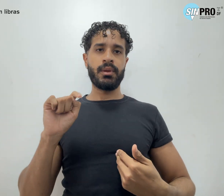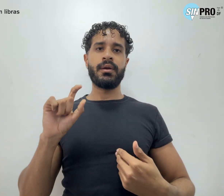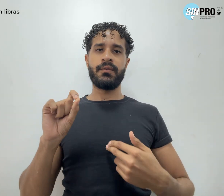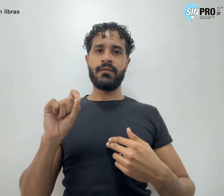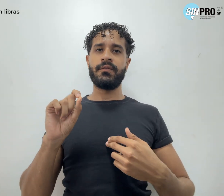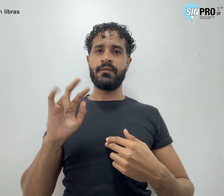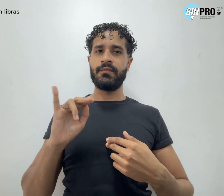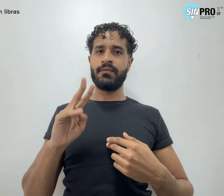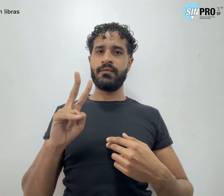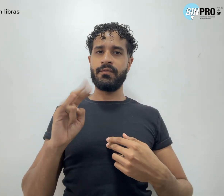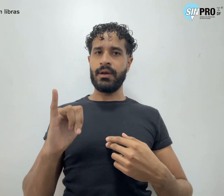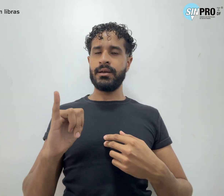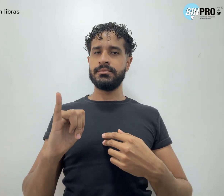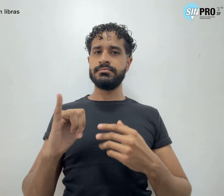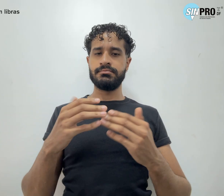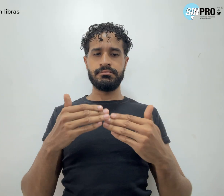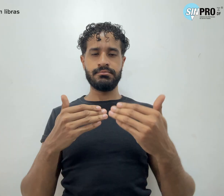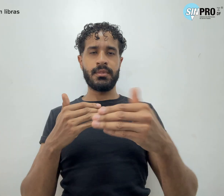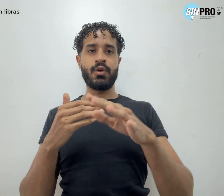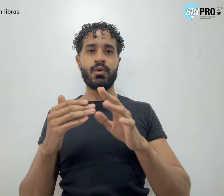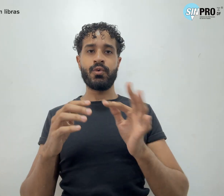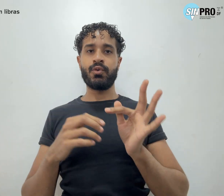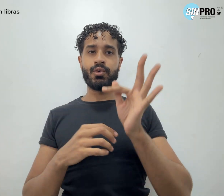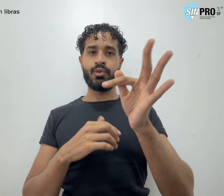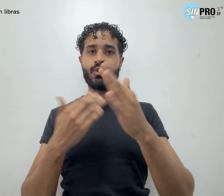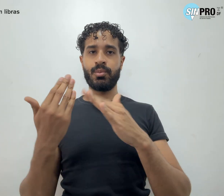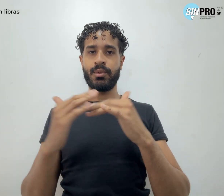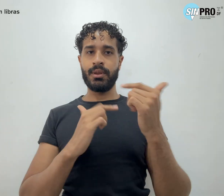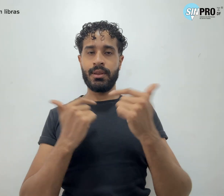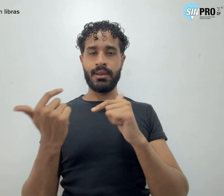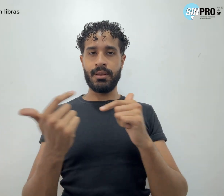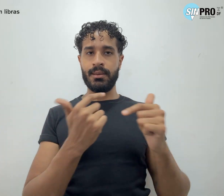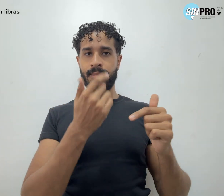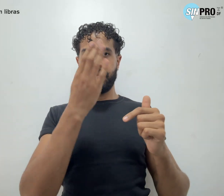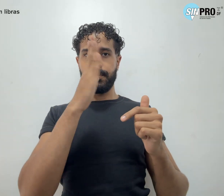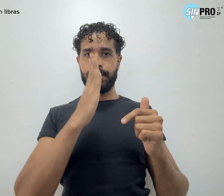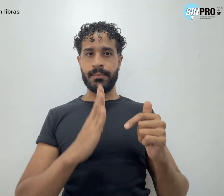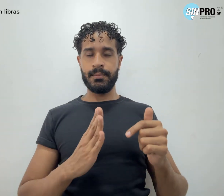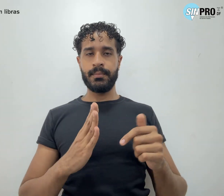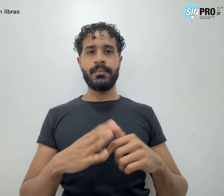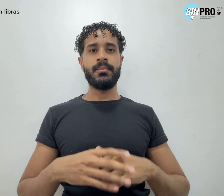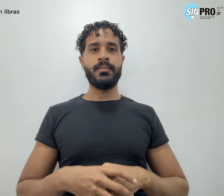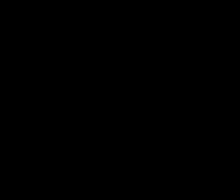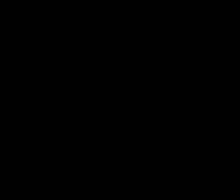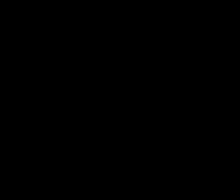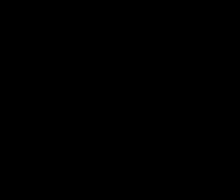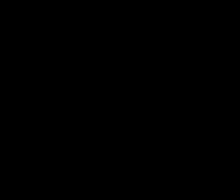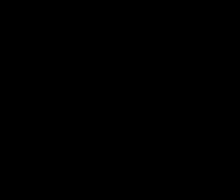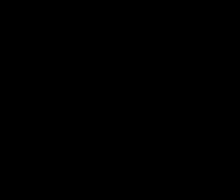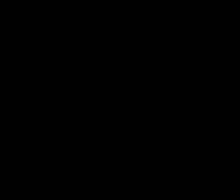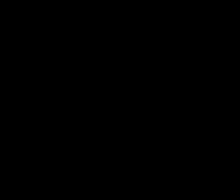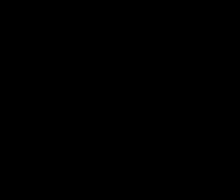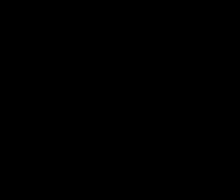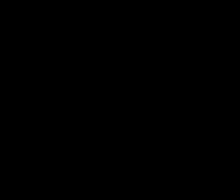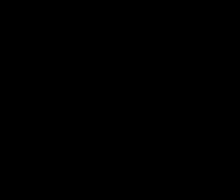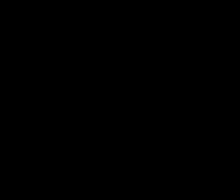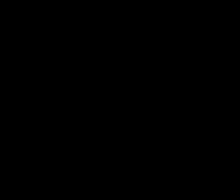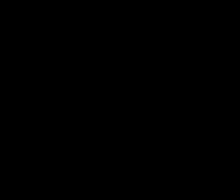os futuros trabalhadores e trabalhadoras do Brasil. Na rede pública de ensino